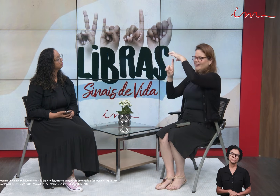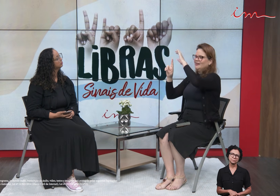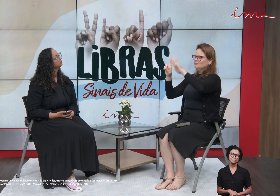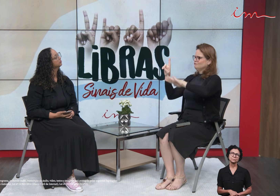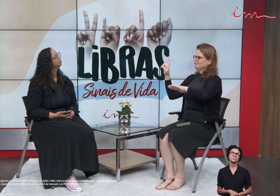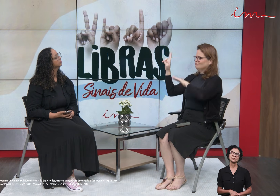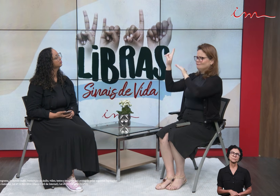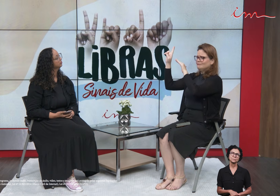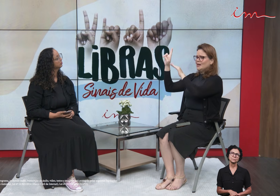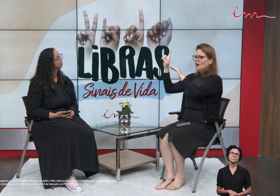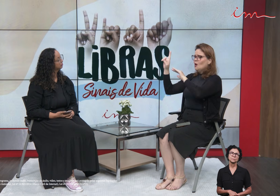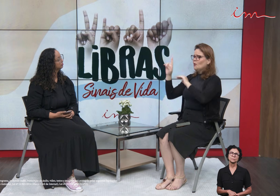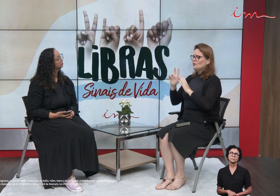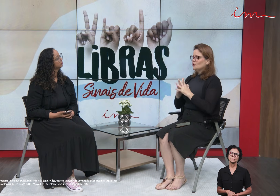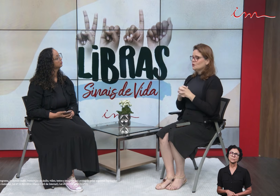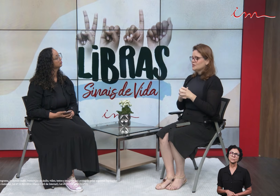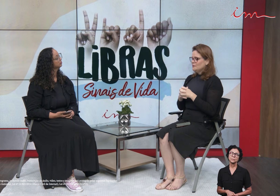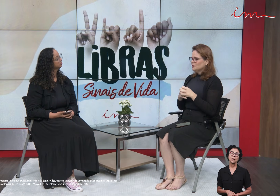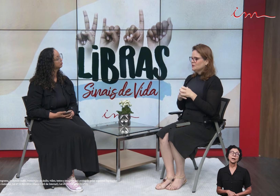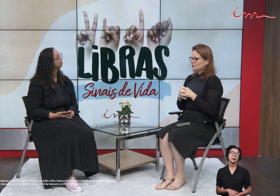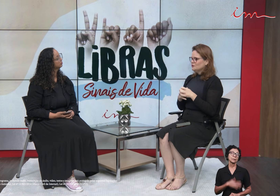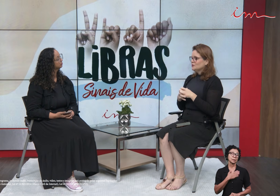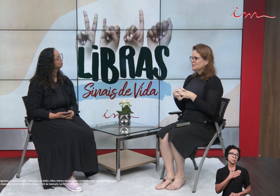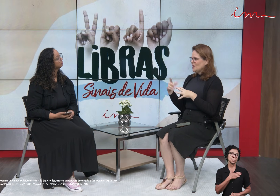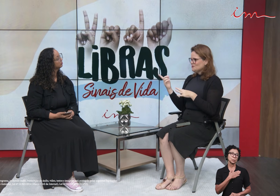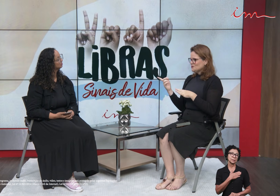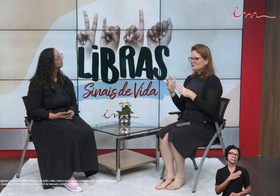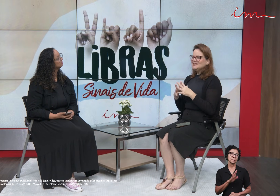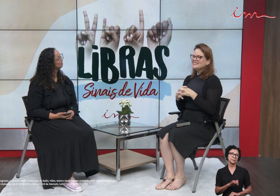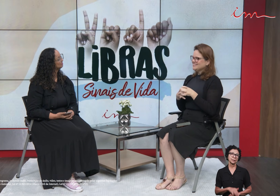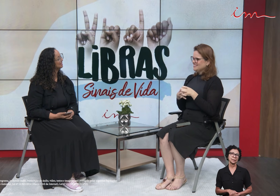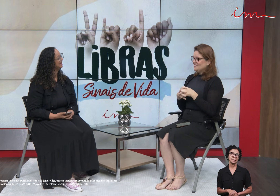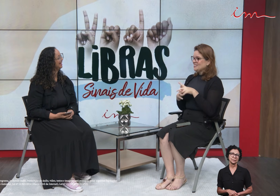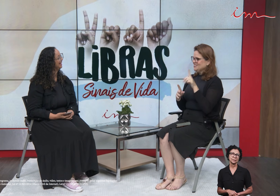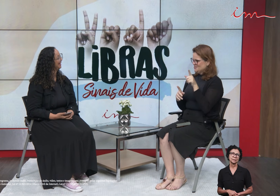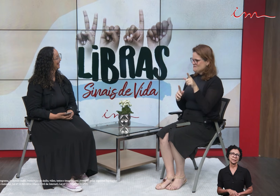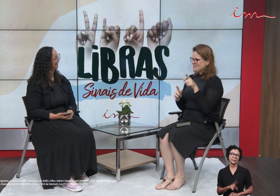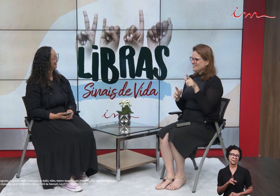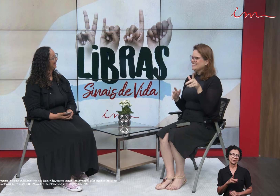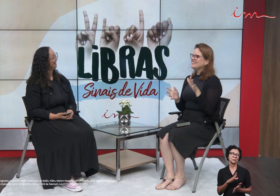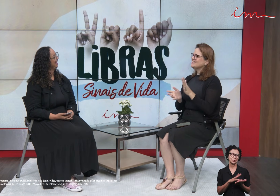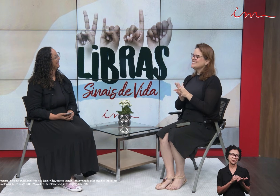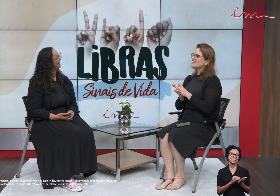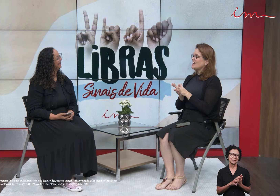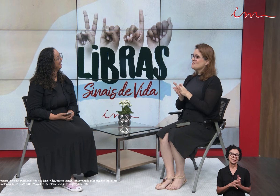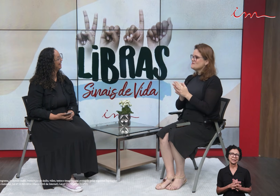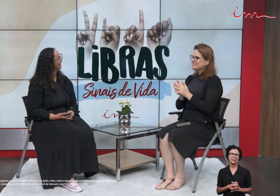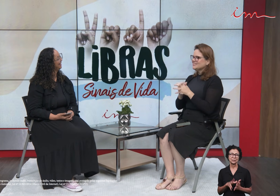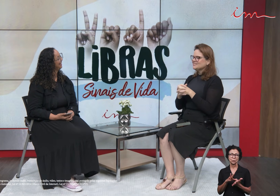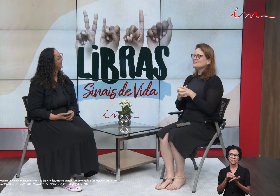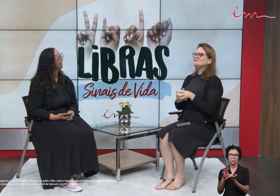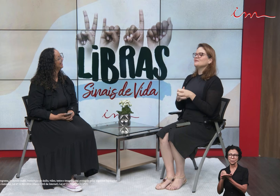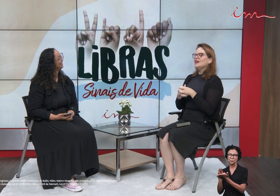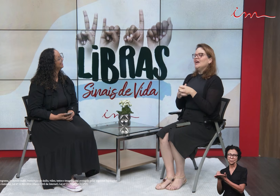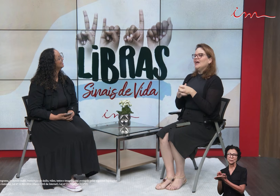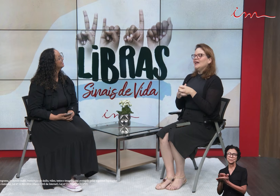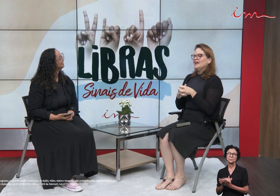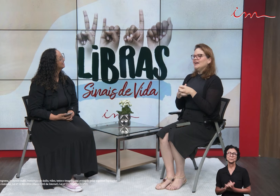ele é rei. Eu gostei muito também de outro intérprete que eu vi, tá vendo que a gente copia, né, a gente já sai copiando